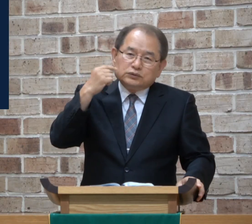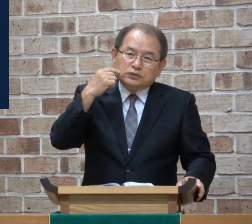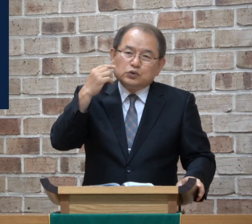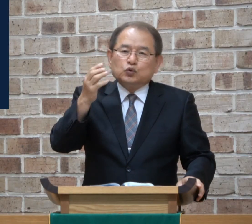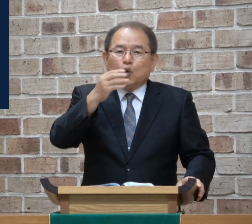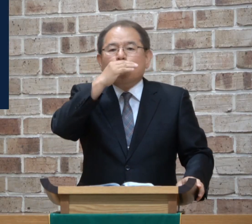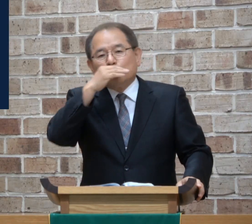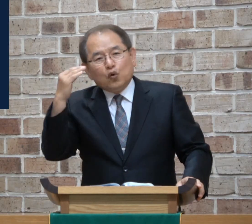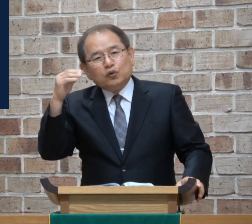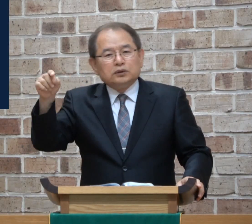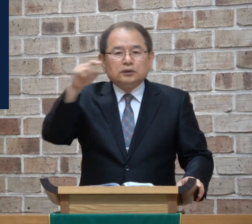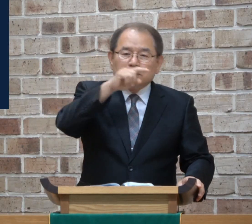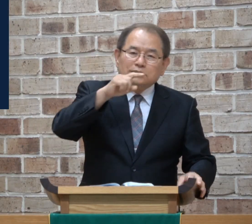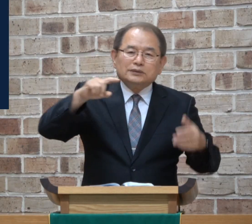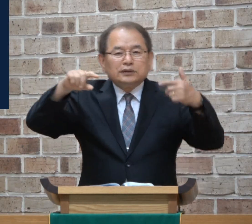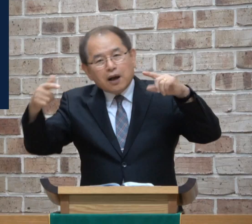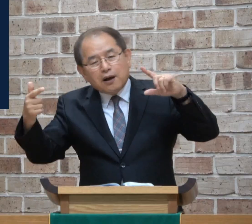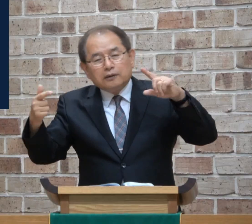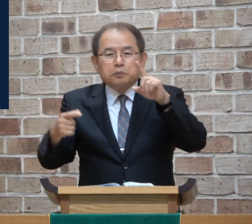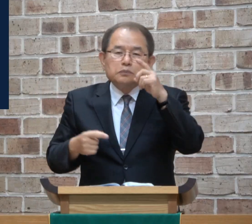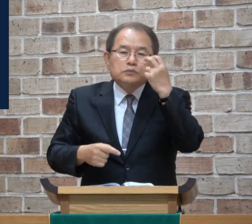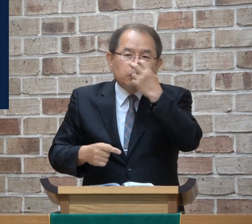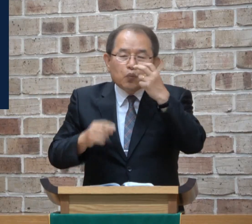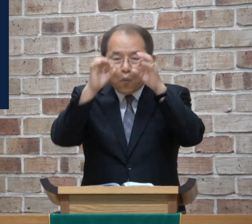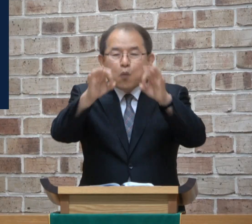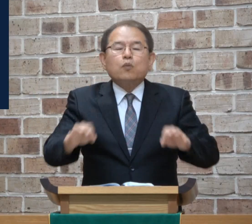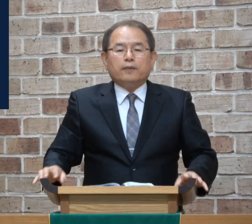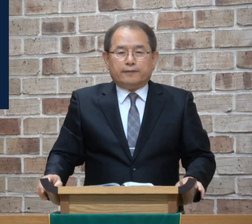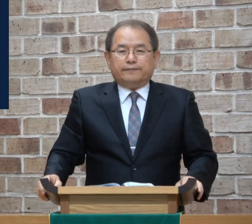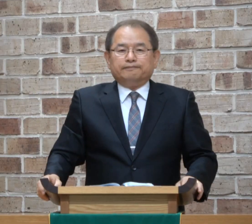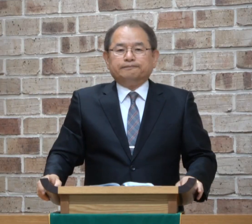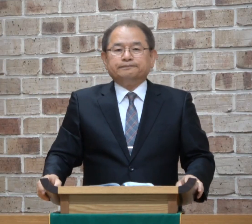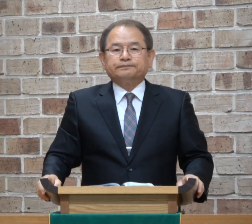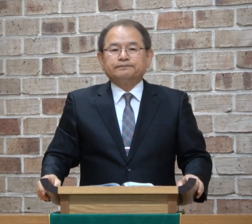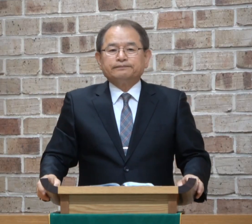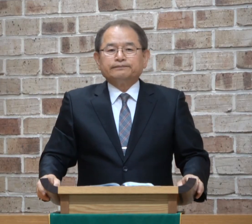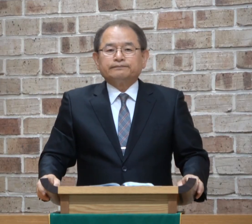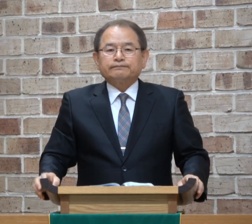경건과 거짓된 경건, 무엇이 다른 건지 우리가 한번 살펴보겠습니다.